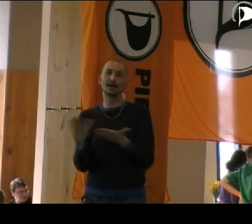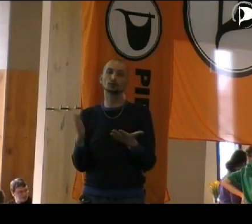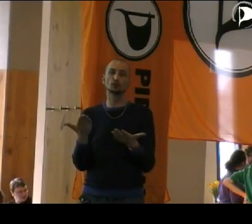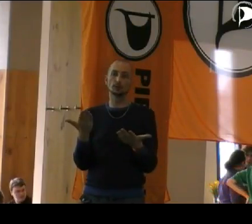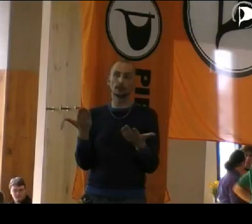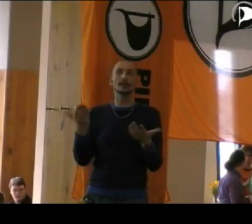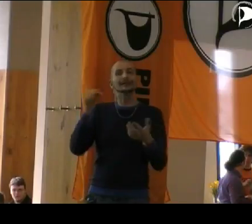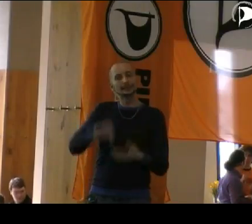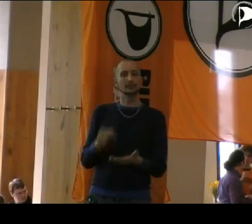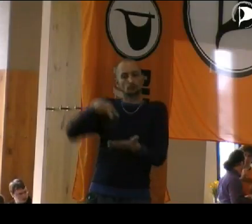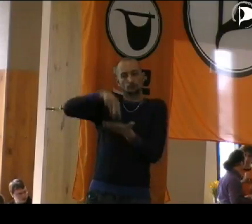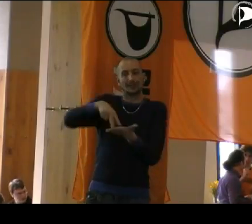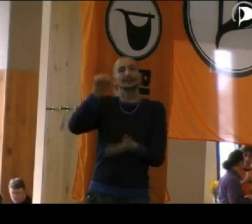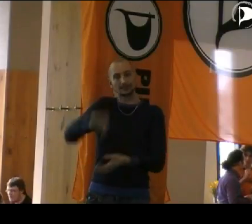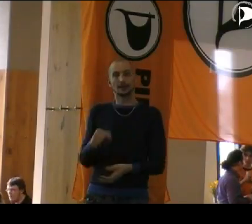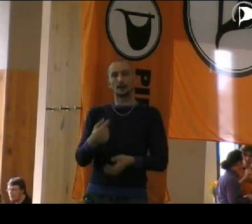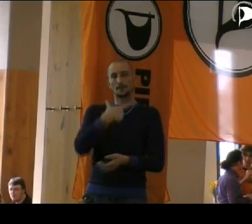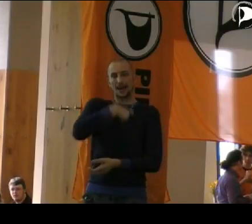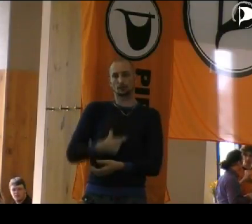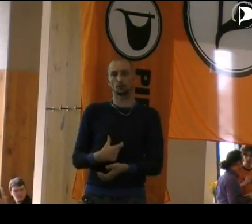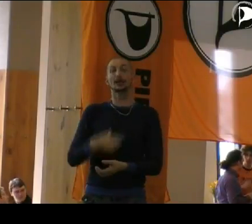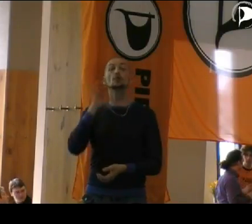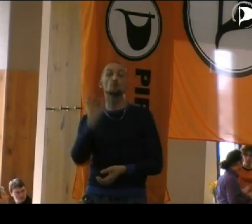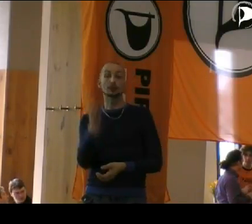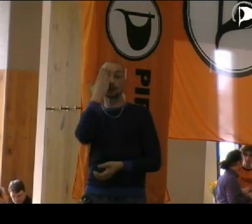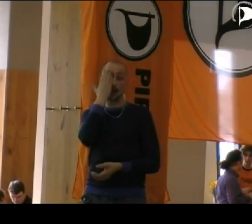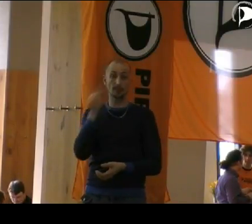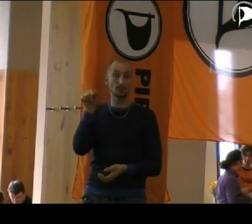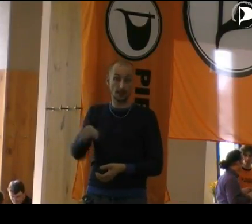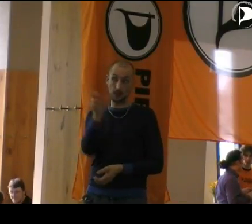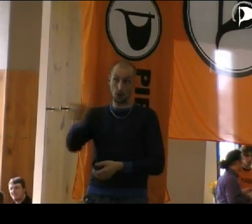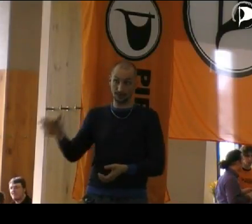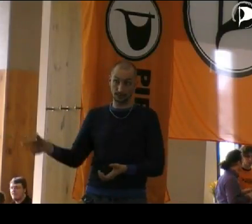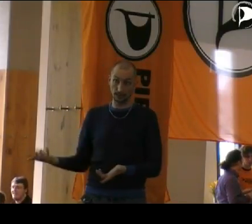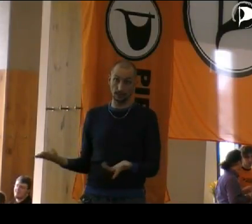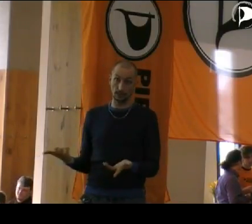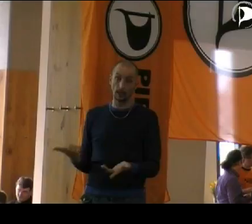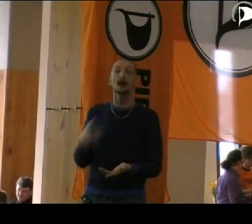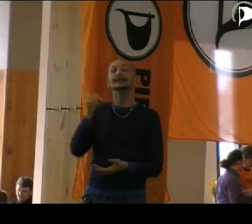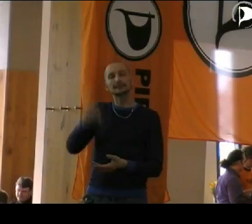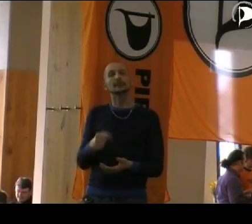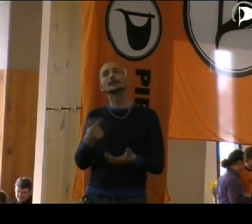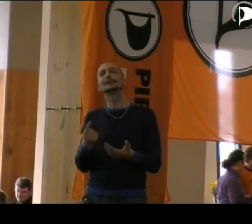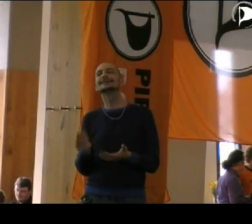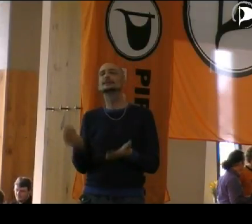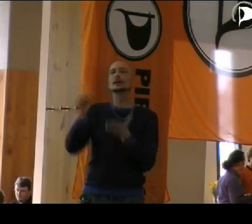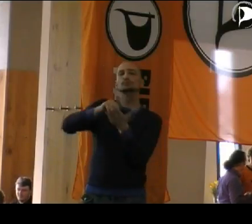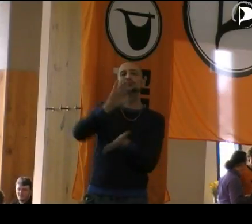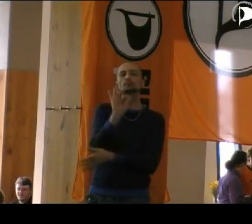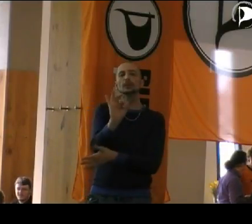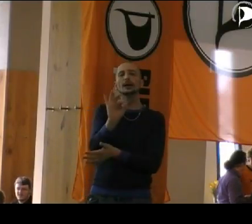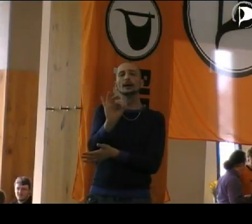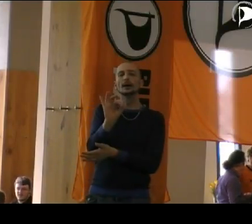stehen das sind für mich persönlich die richtig gute alternative die